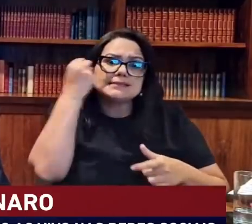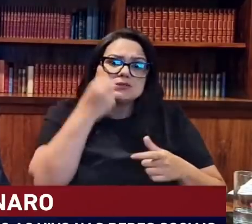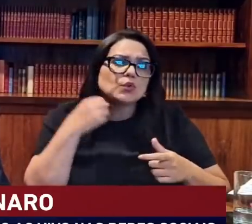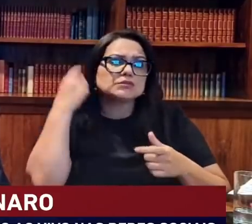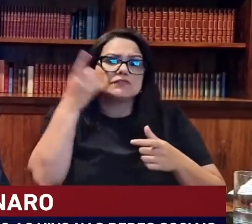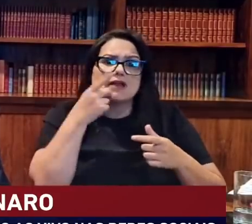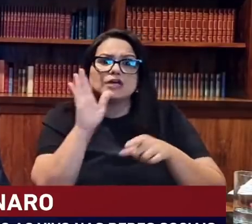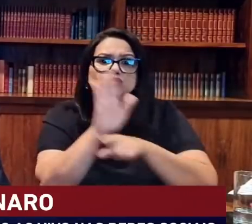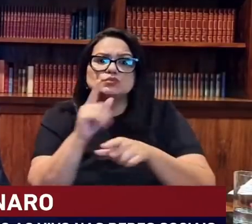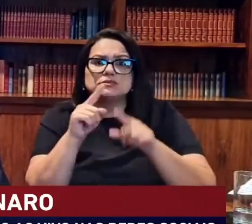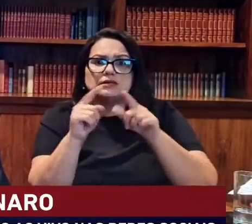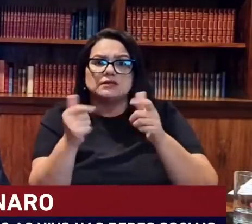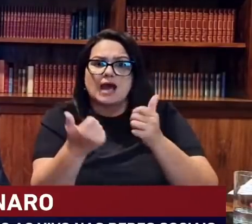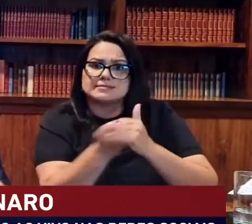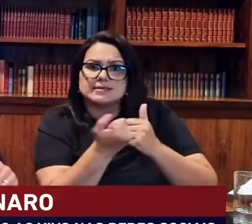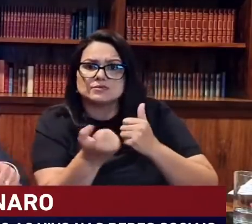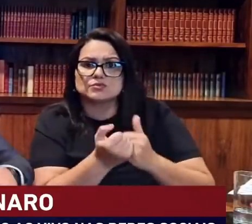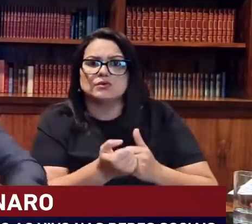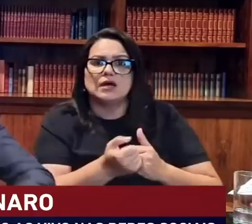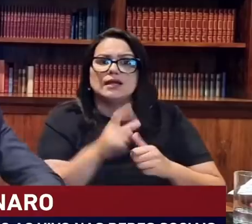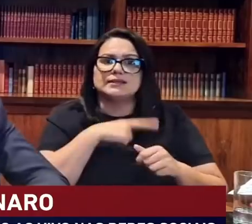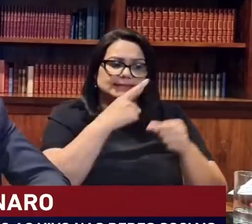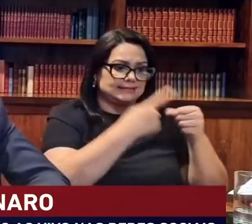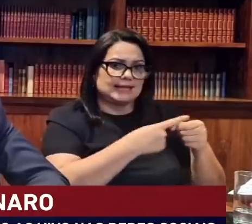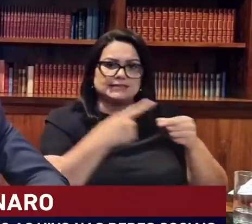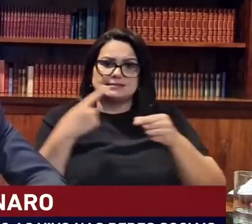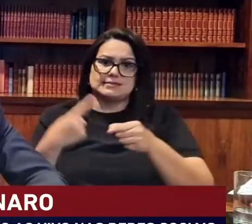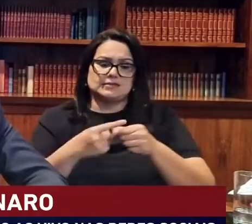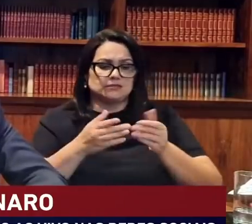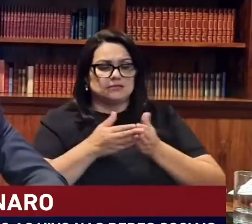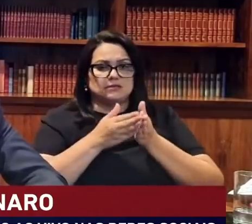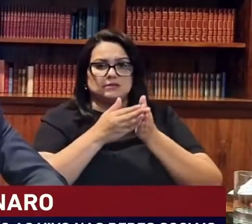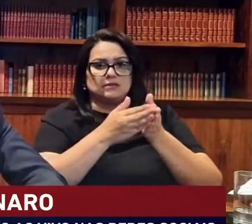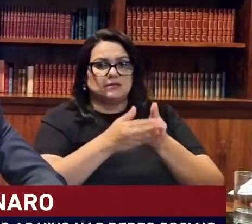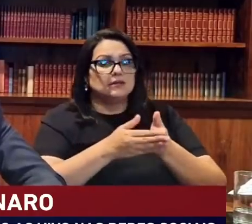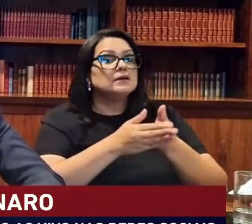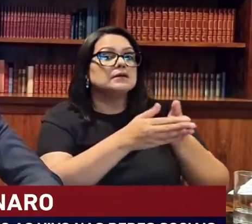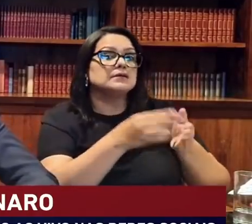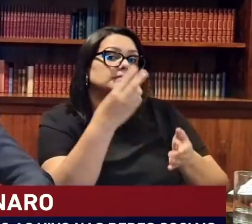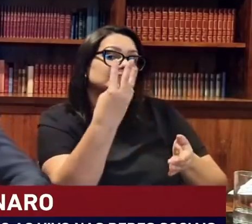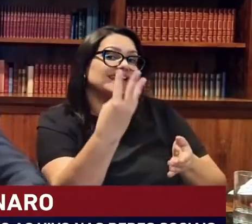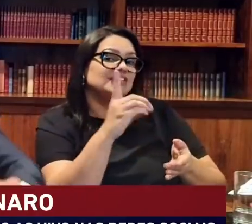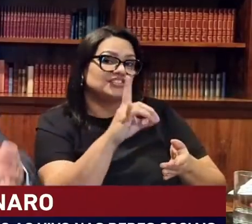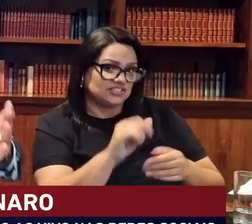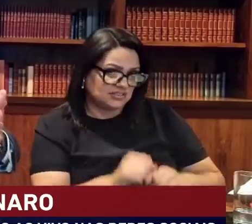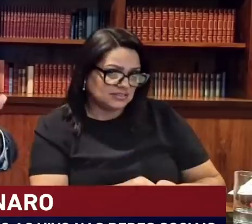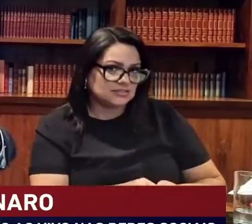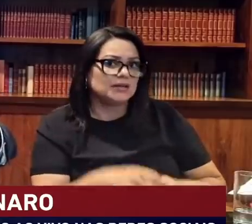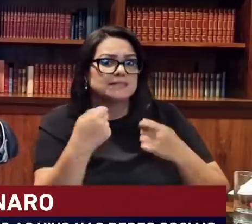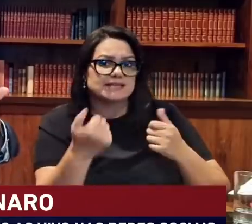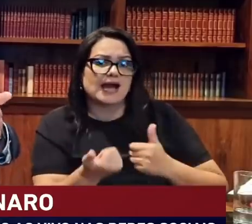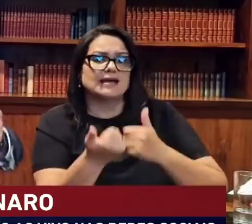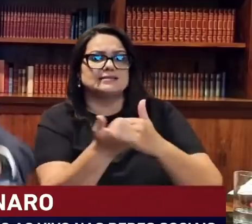presidente, de uma cidade para outra, 3 dias de barco. E ele tem um assessor no Marajó. Precisa ter assessores